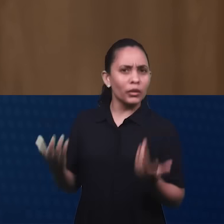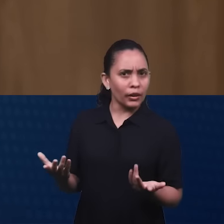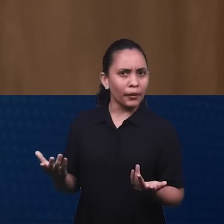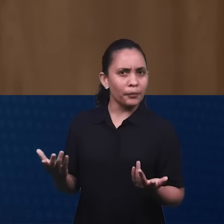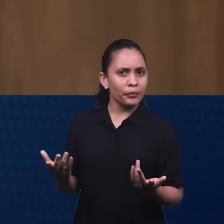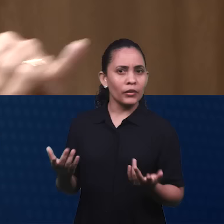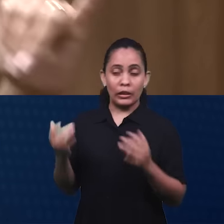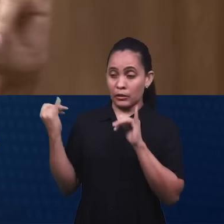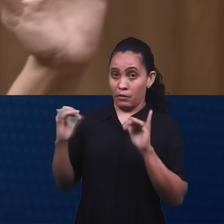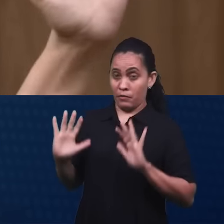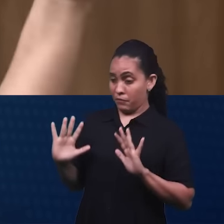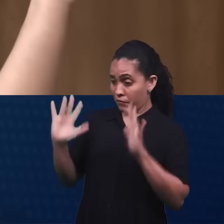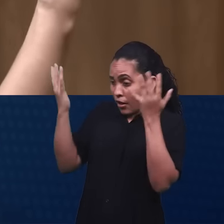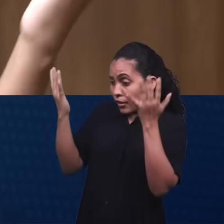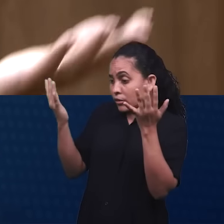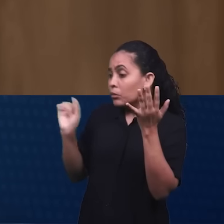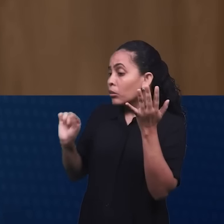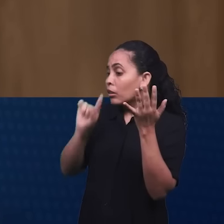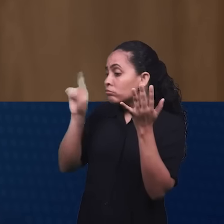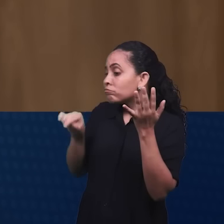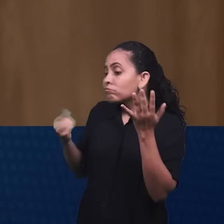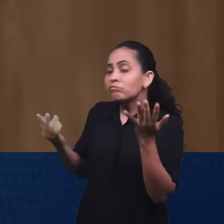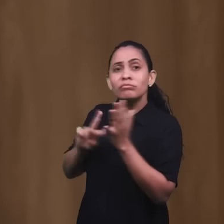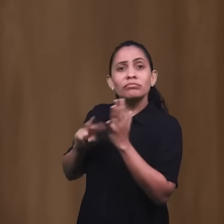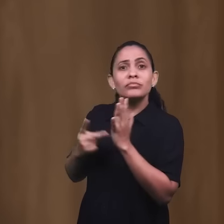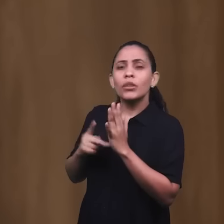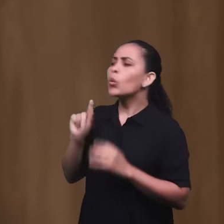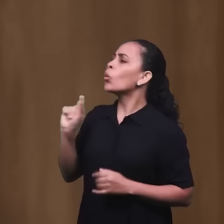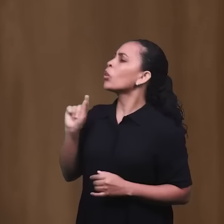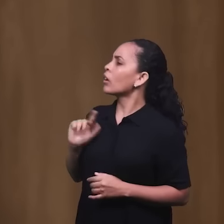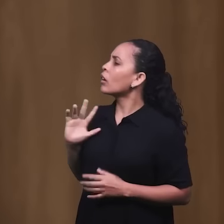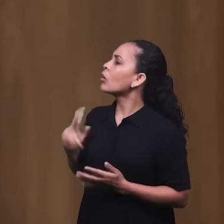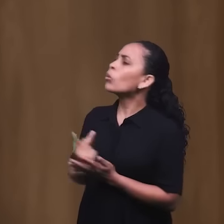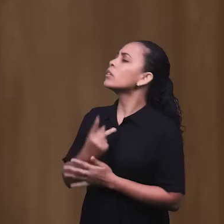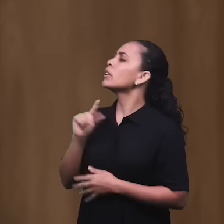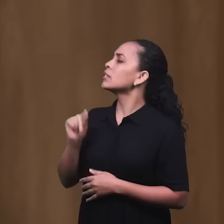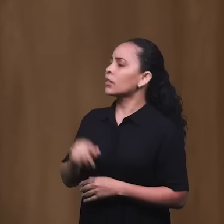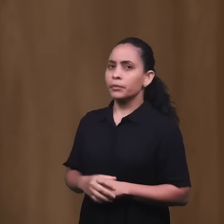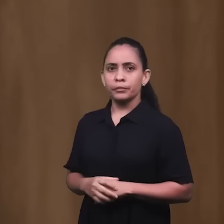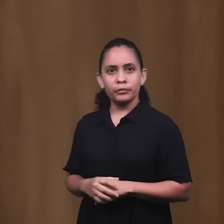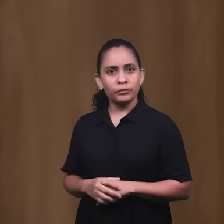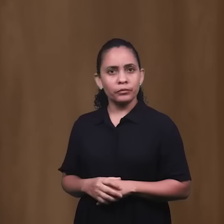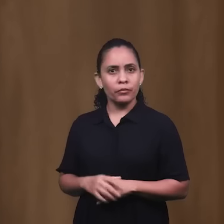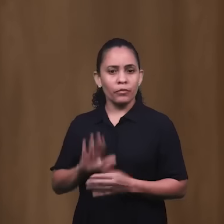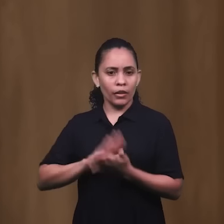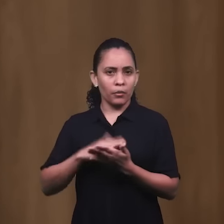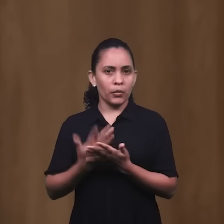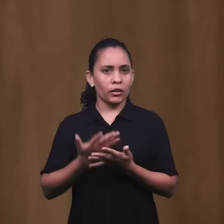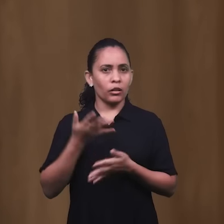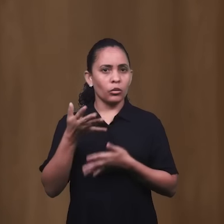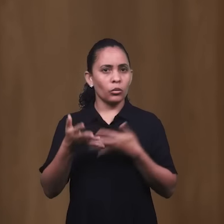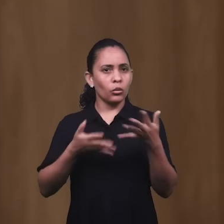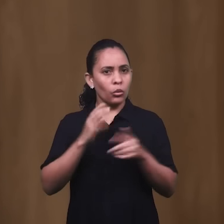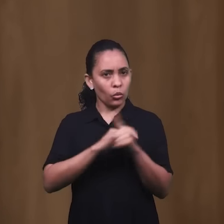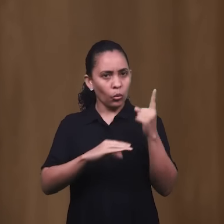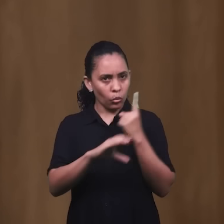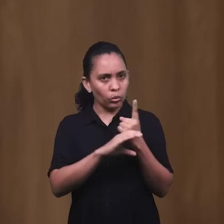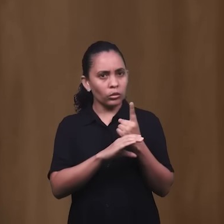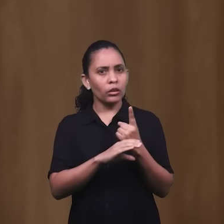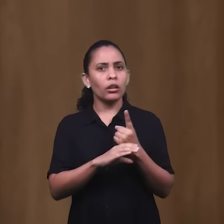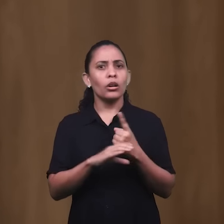se eu só fizer para o surdo trombetas e festas, ele vai ficar assim. Que foi isso que aconteceu. Né? A gente estava interpretando o culto e um dos